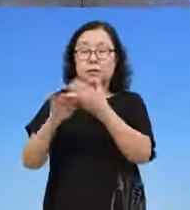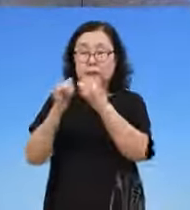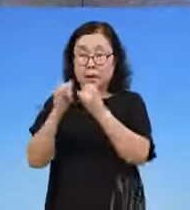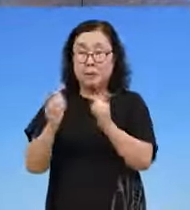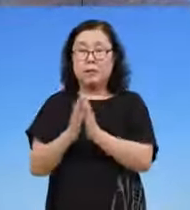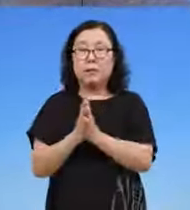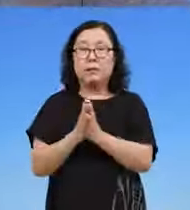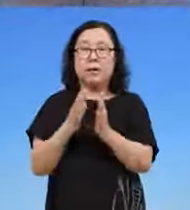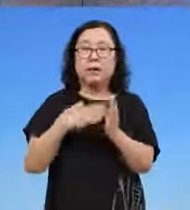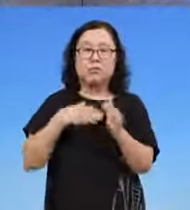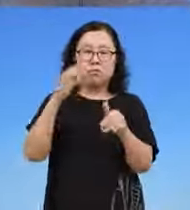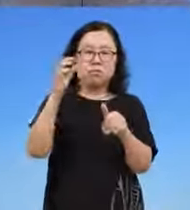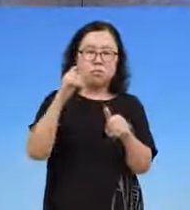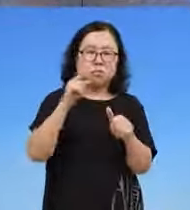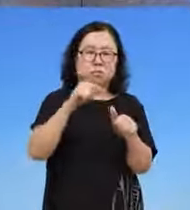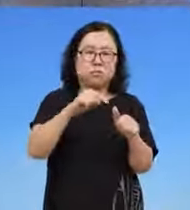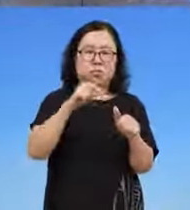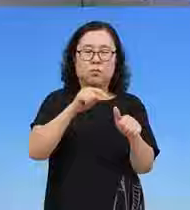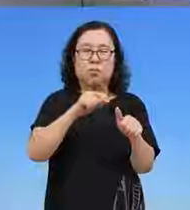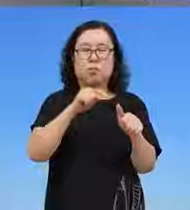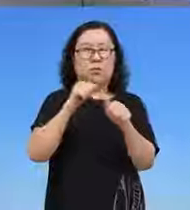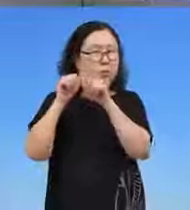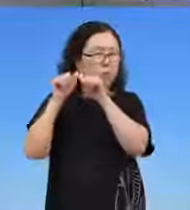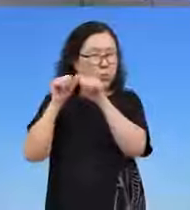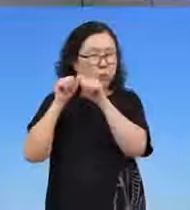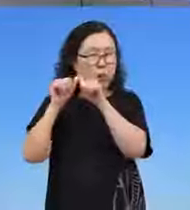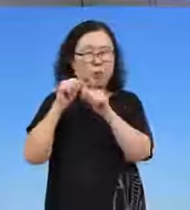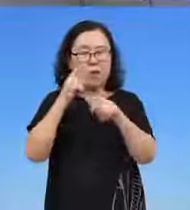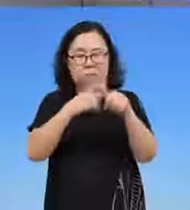수군거리는 게 오늘이나 그때나 마찬가지 아닙니까?